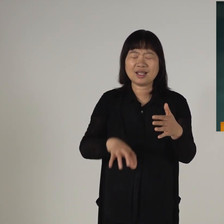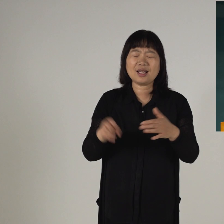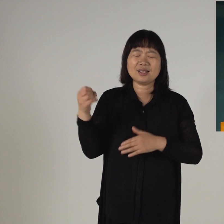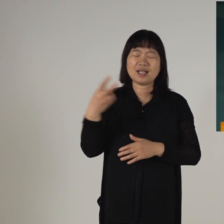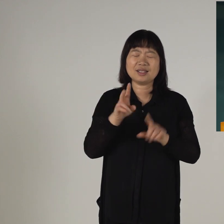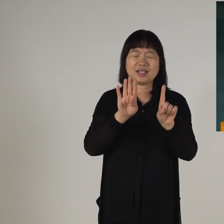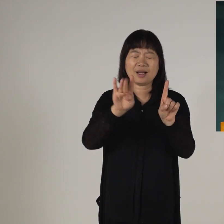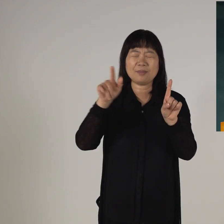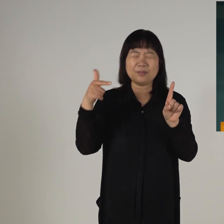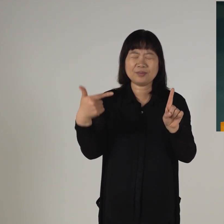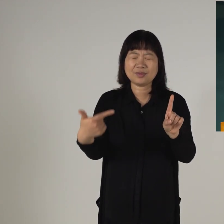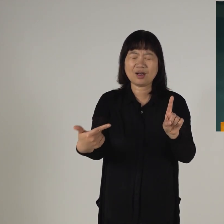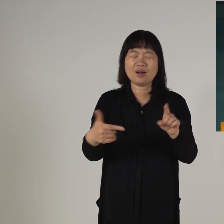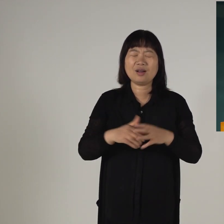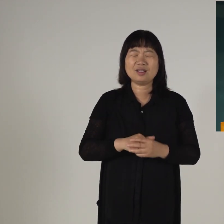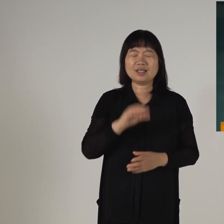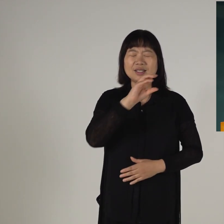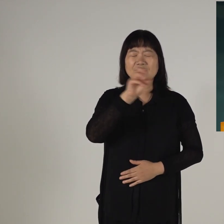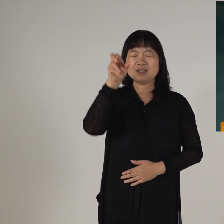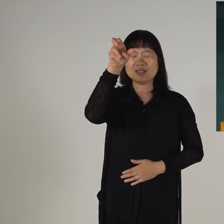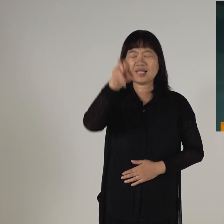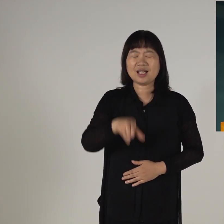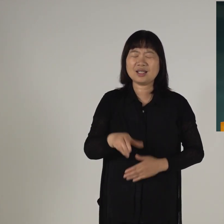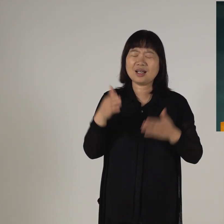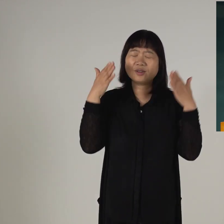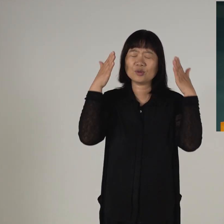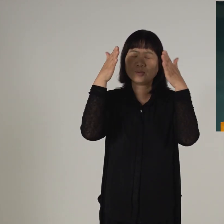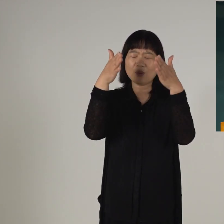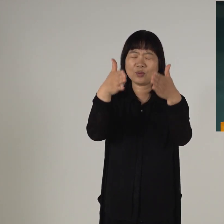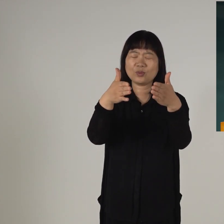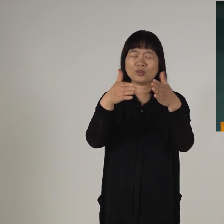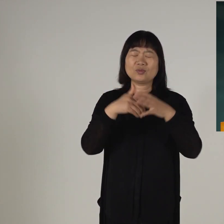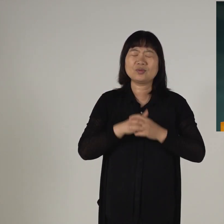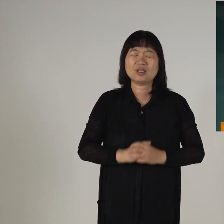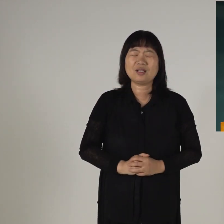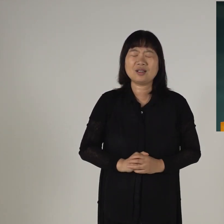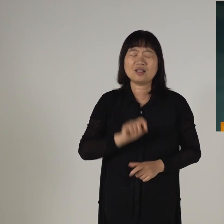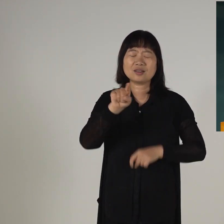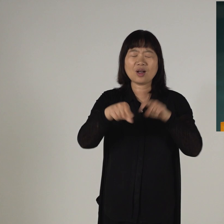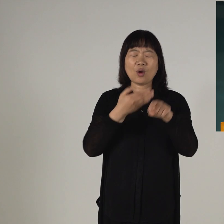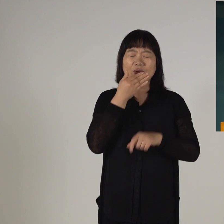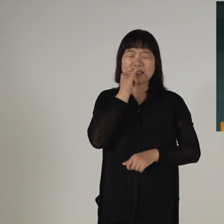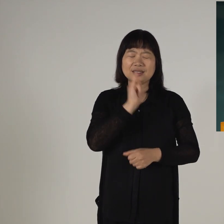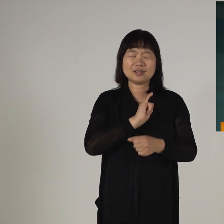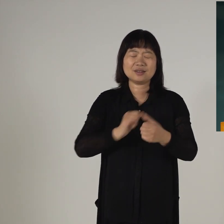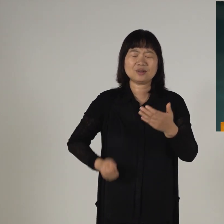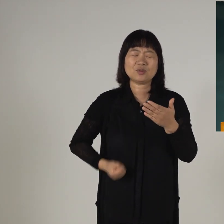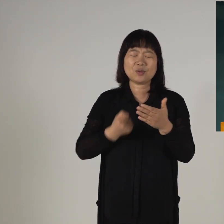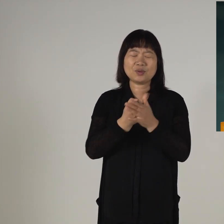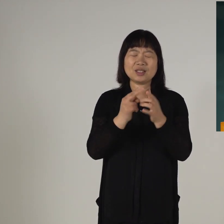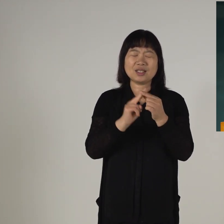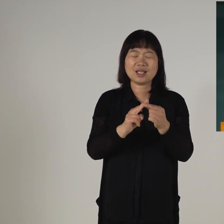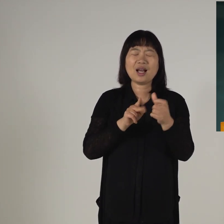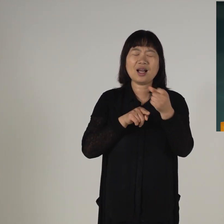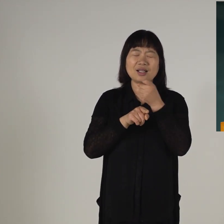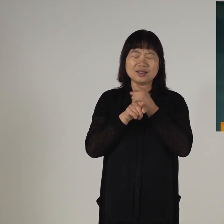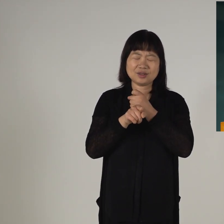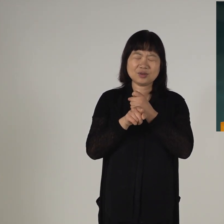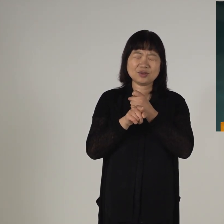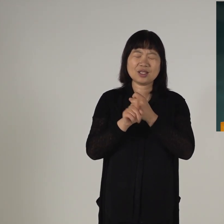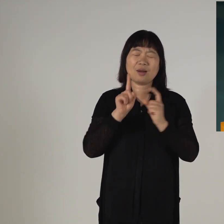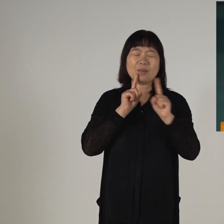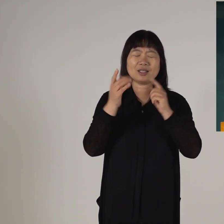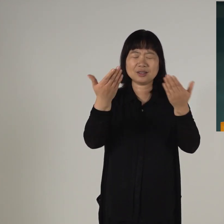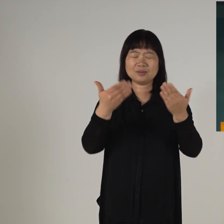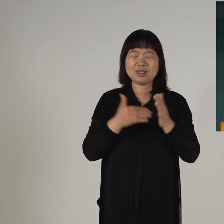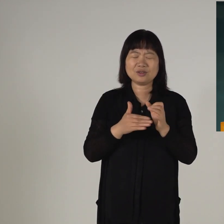다시 한번 십자가를 주목하여 걸을 수 있는 용기와 이유를